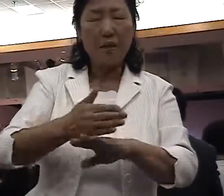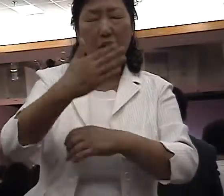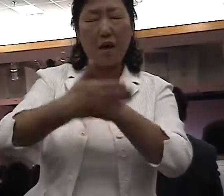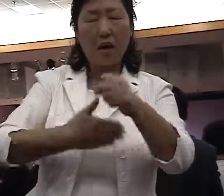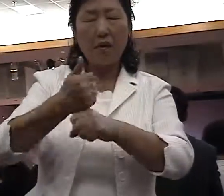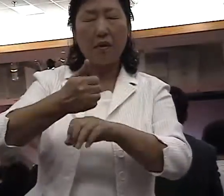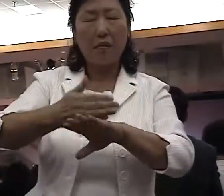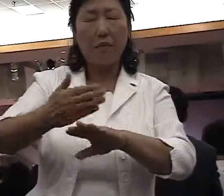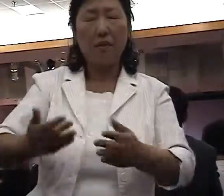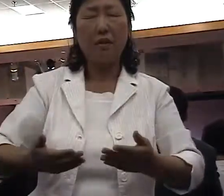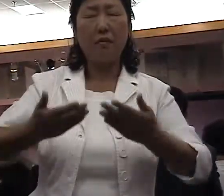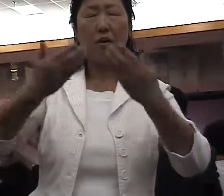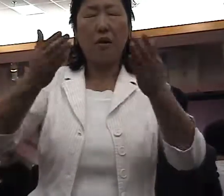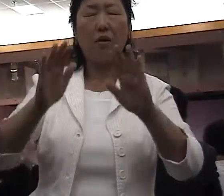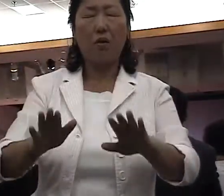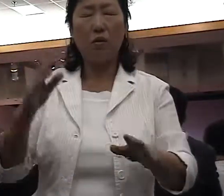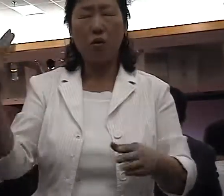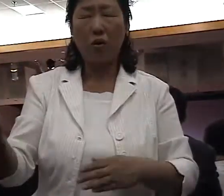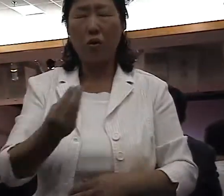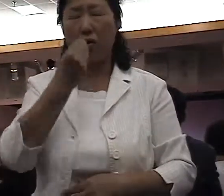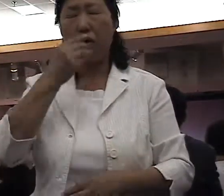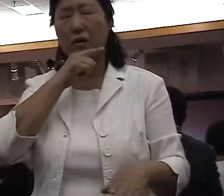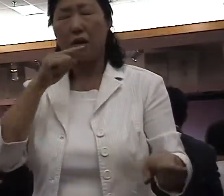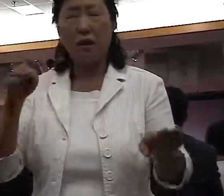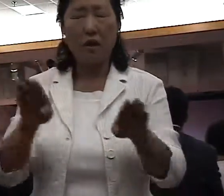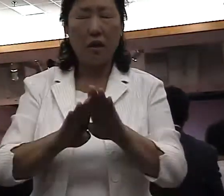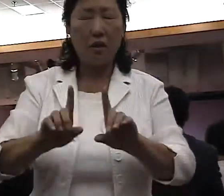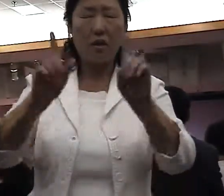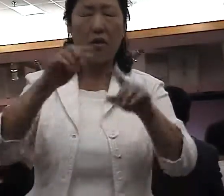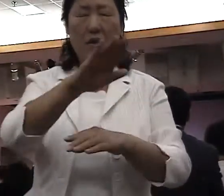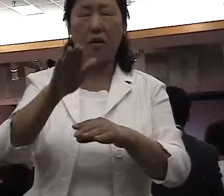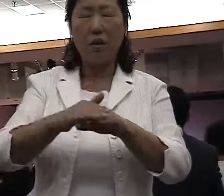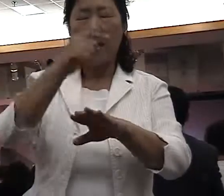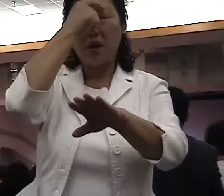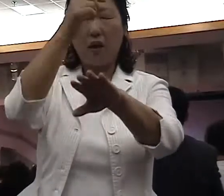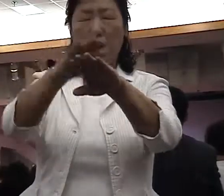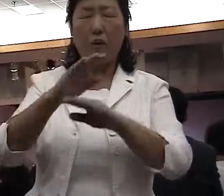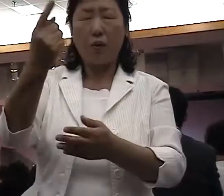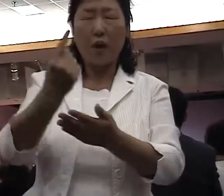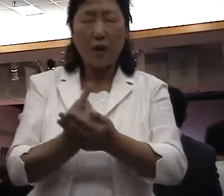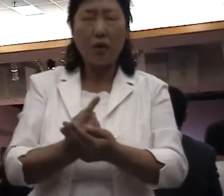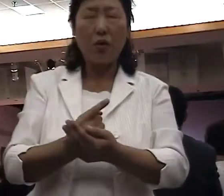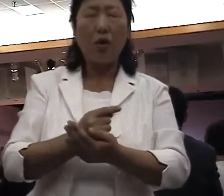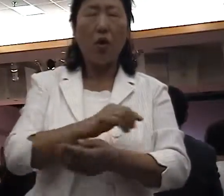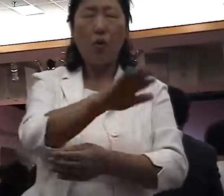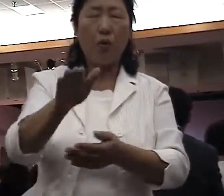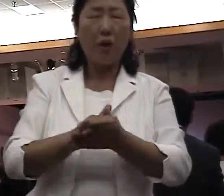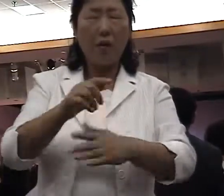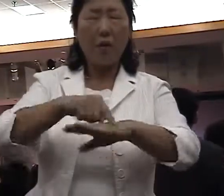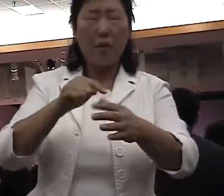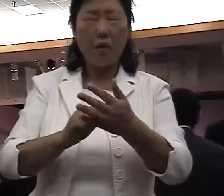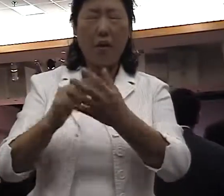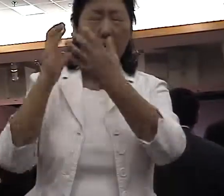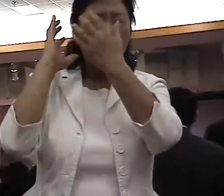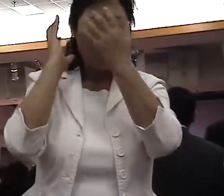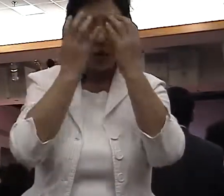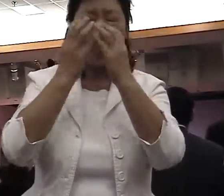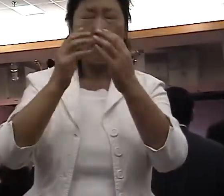감사합니다. 오늘도 살아 역사하시고 우리 안에 계시며 우리를 이끄시는 성령님 앞에 하나님의 모든 것을 맡겨드리오니 이 예배를 주관하여